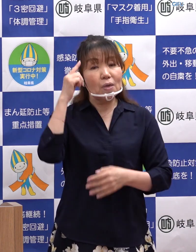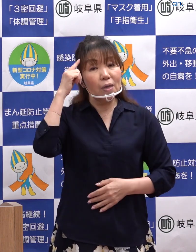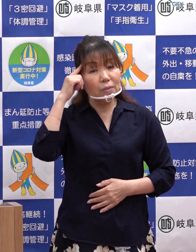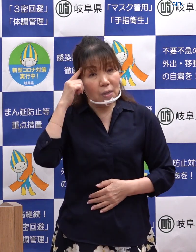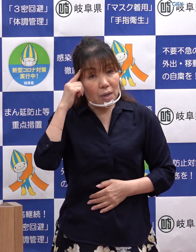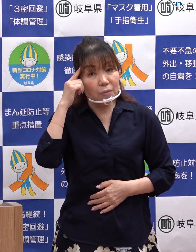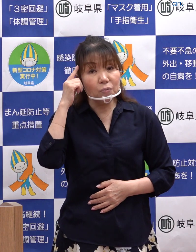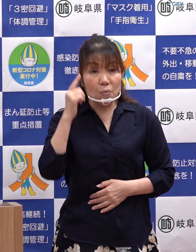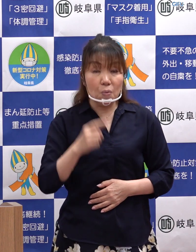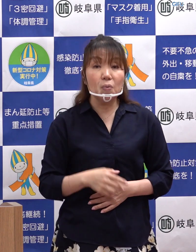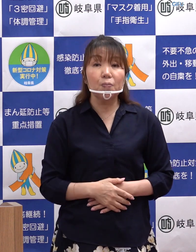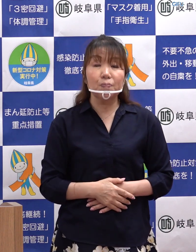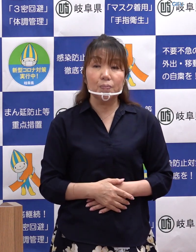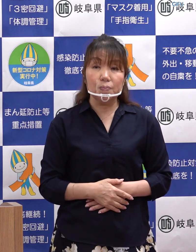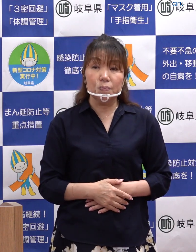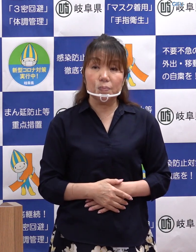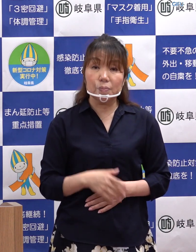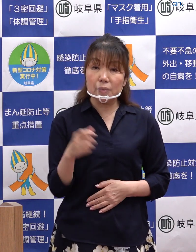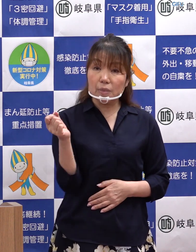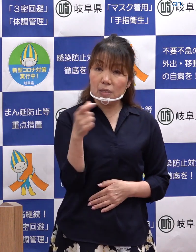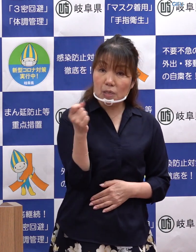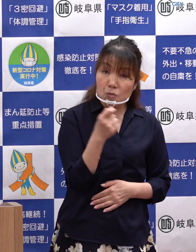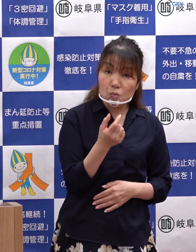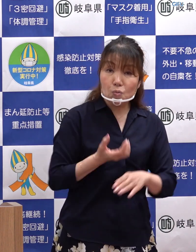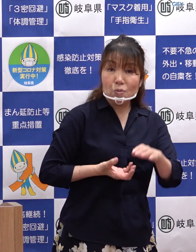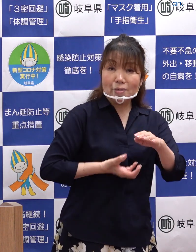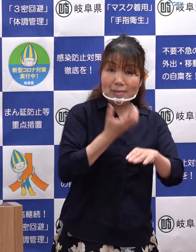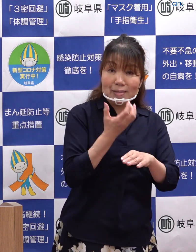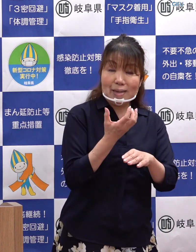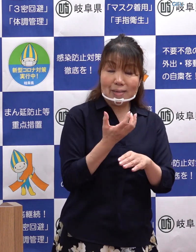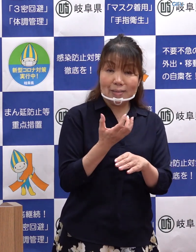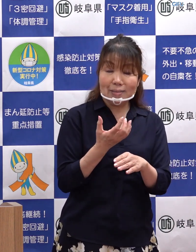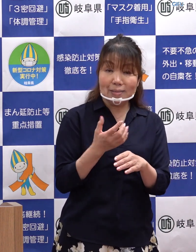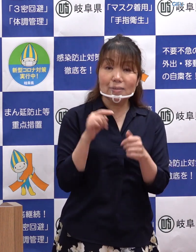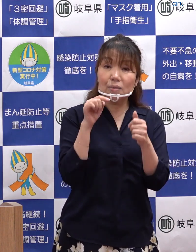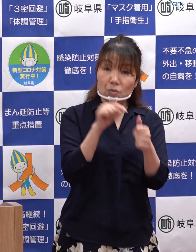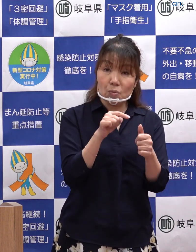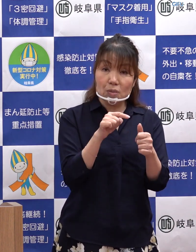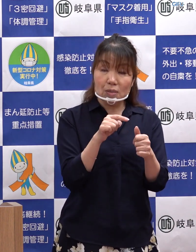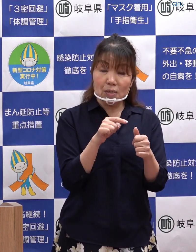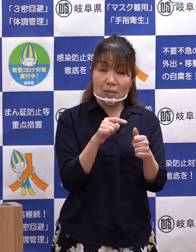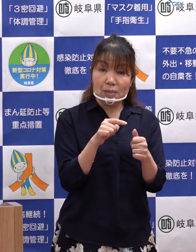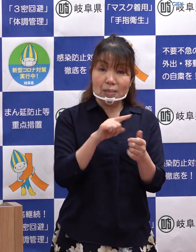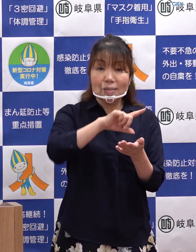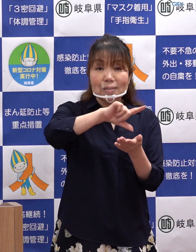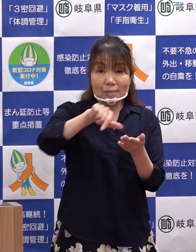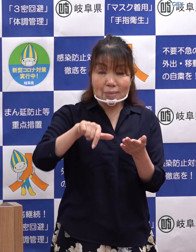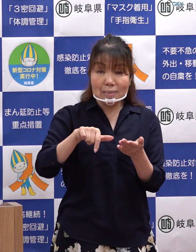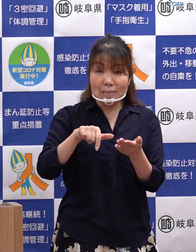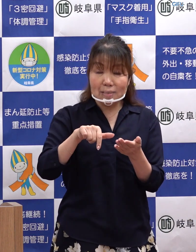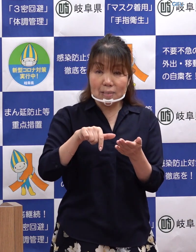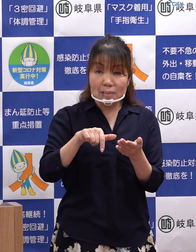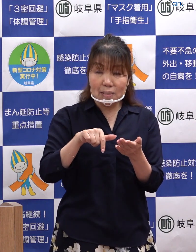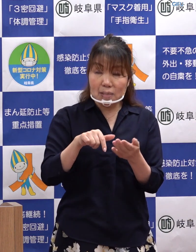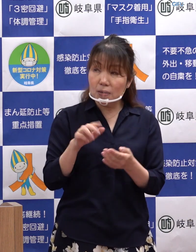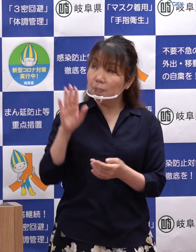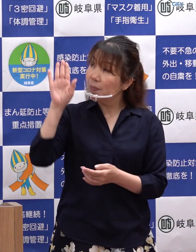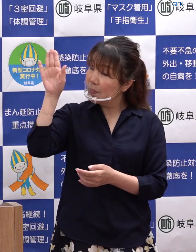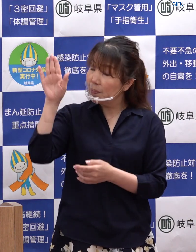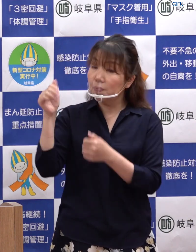ね、緊急事態措置区域に手を挙げるということ